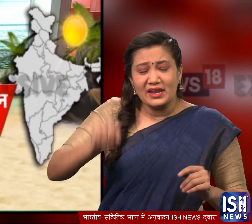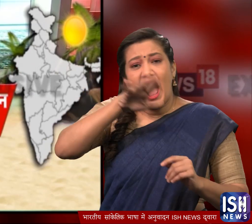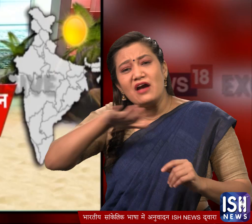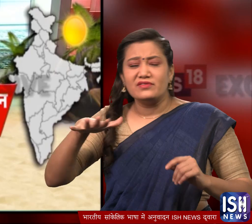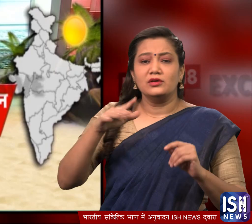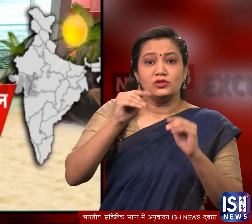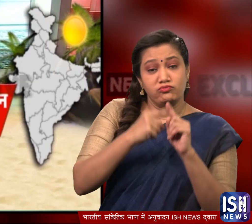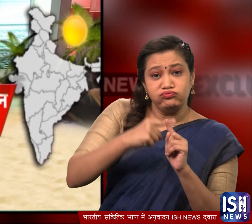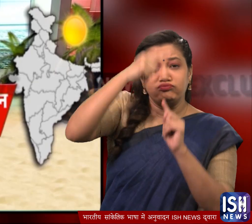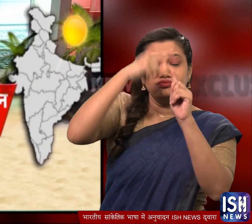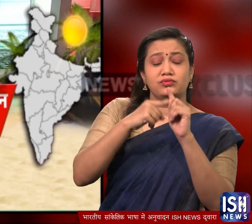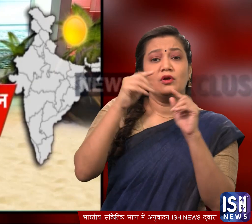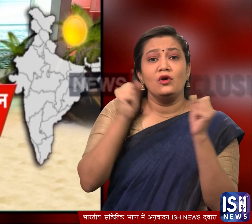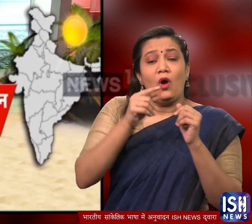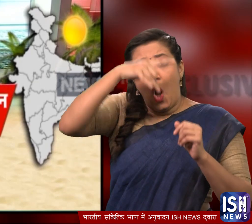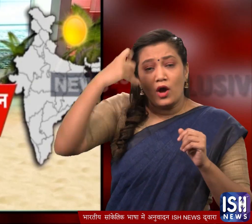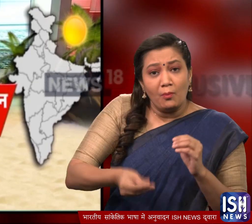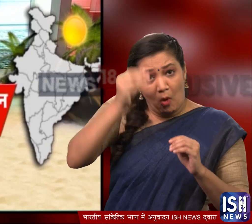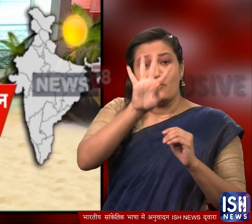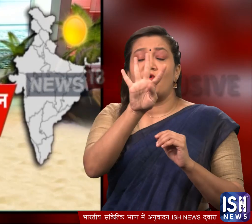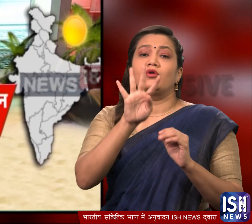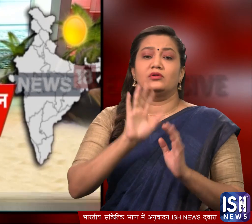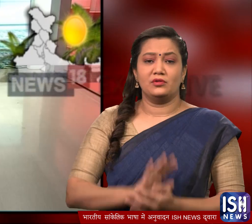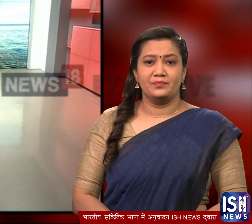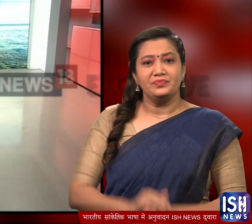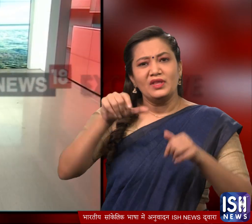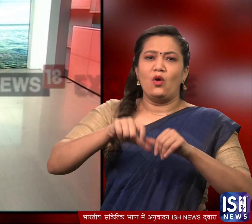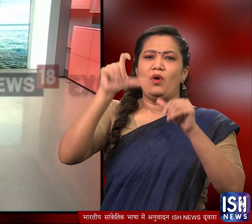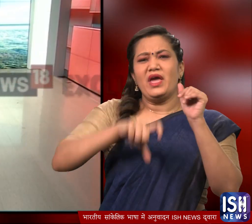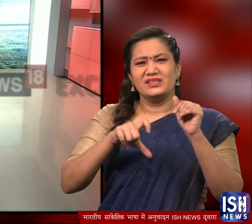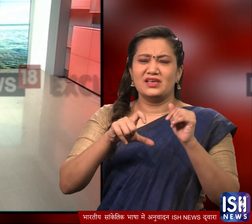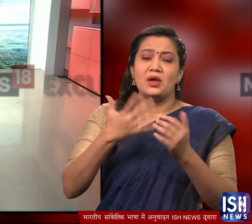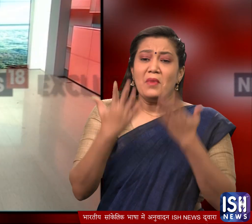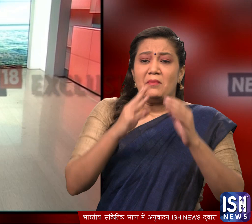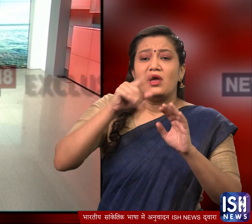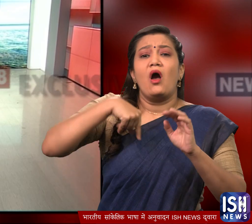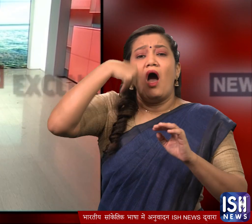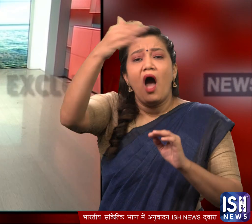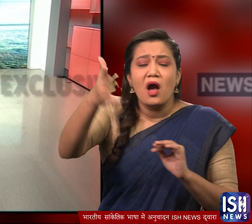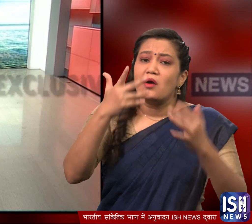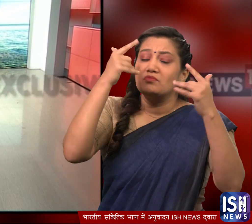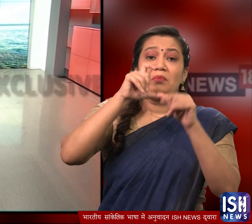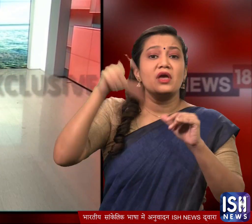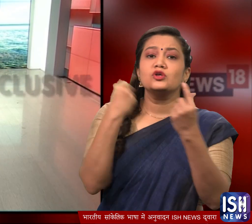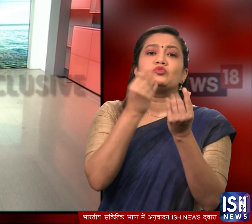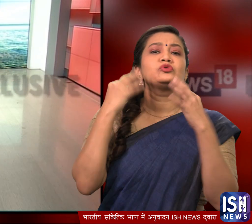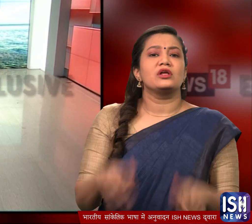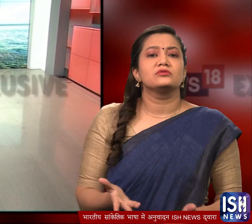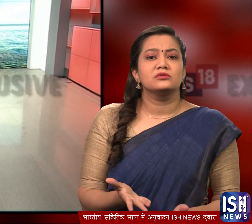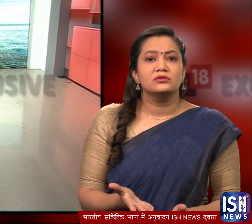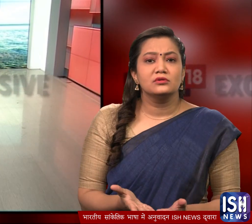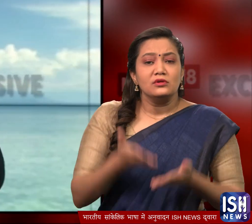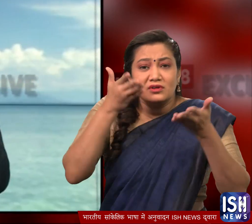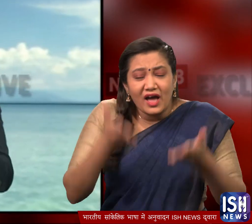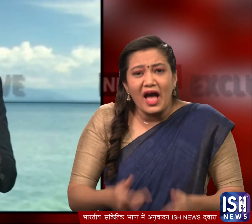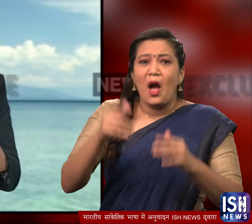तापमान 4 डिग्री बढ़ चुका होगा। अभी एसी से गुजारा हो रहा है, लेकिन तब शायद एसी भी हमारे काम ना आए।